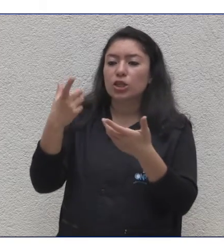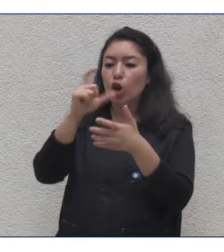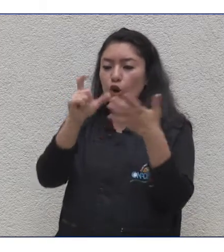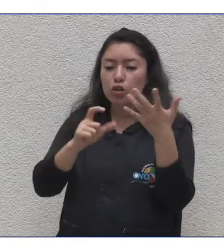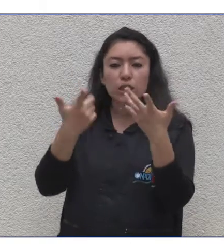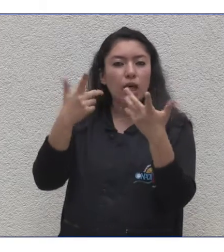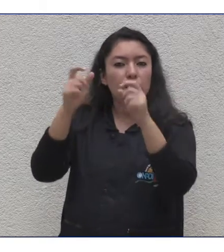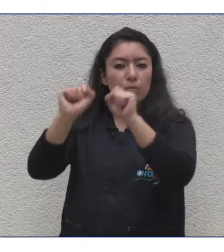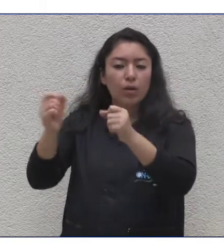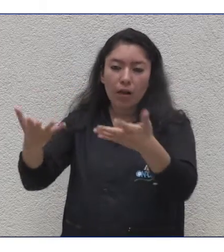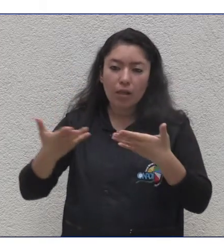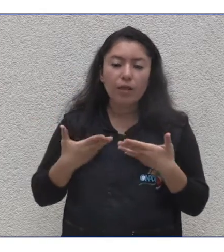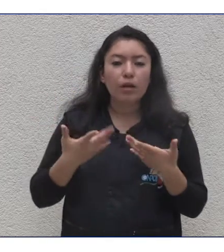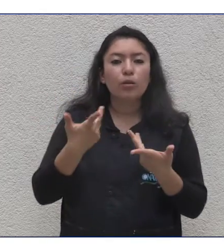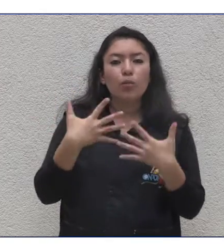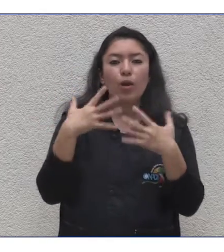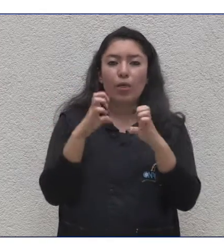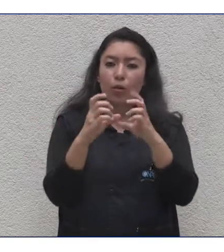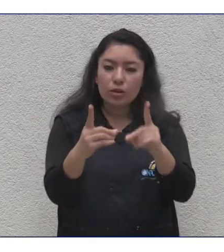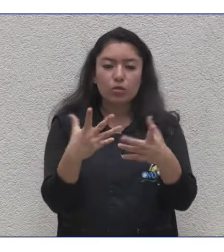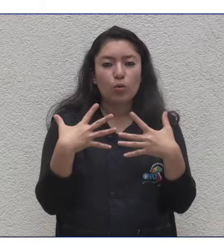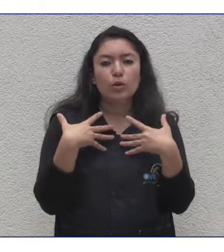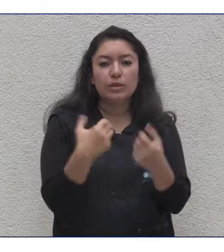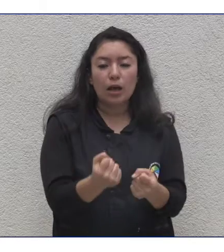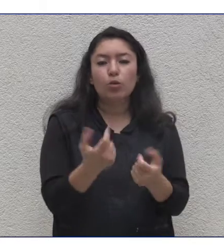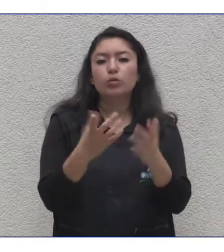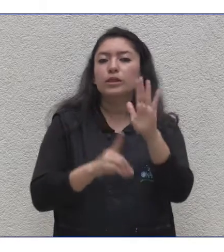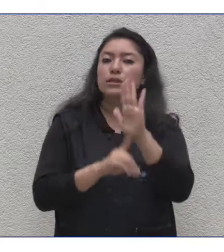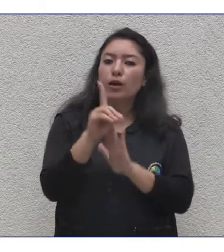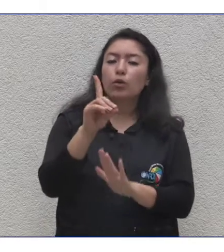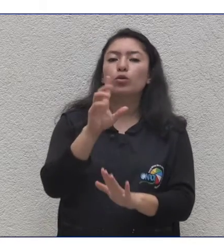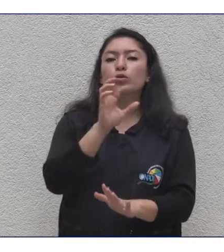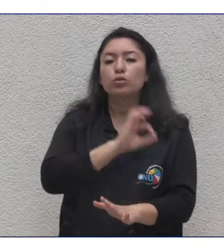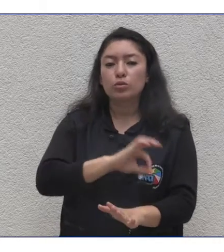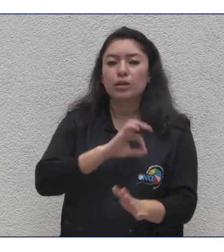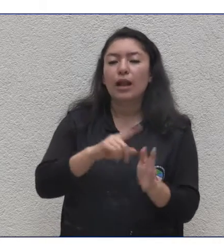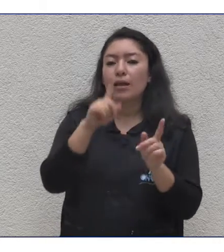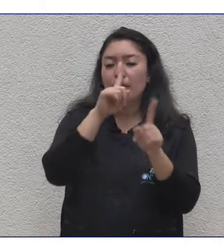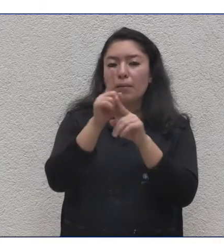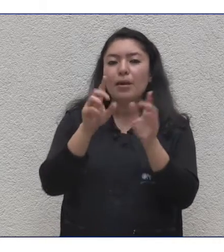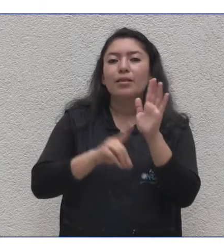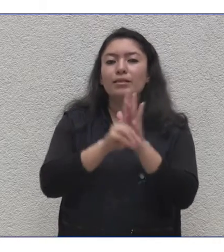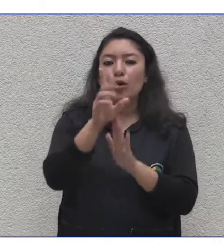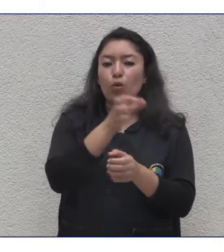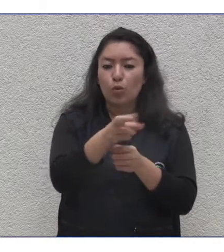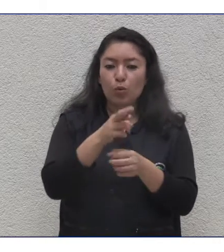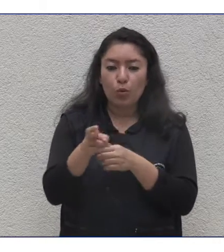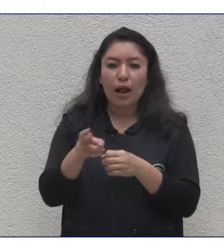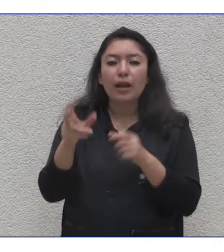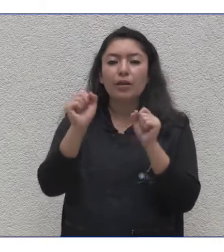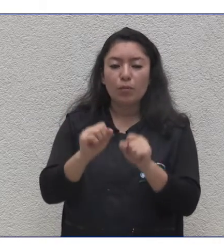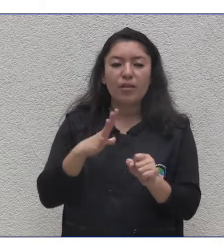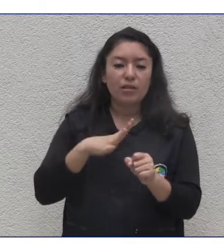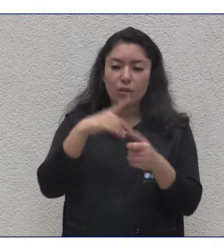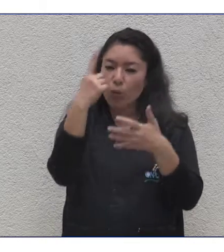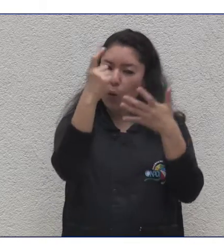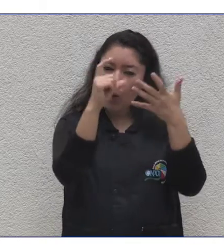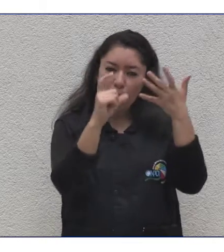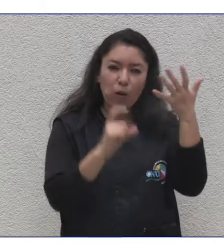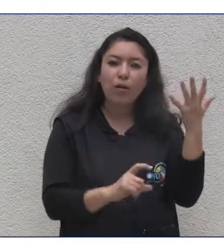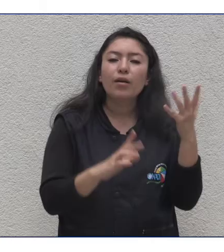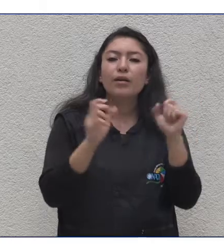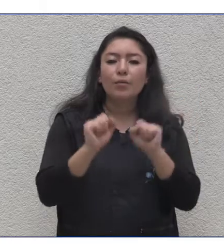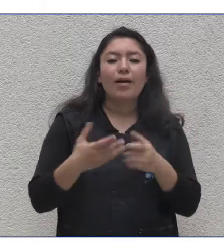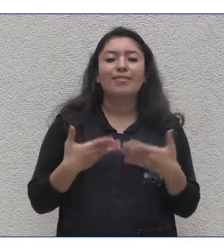para los programas de educación, salud, seguridad, desarrollo rural y todos aquellos que tienen dentro de su característica